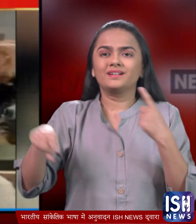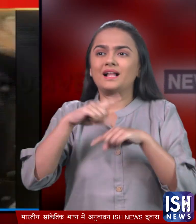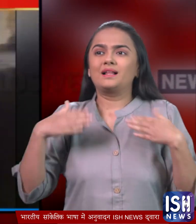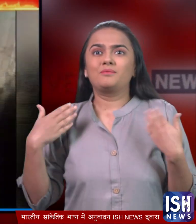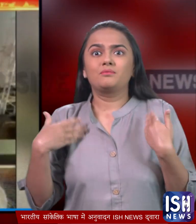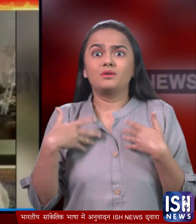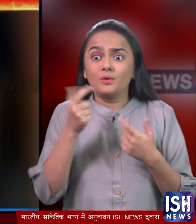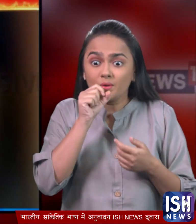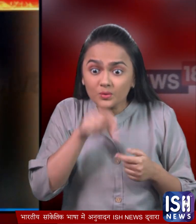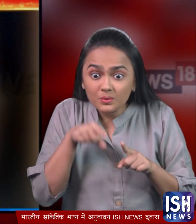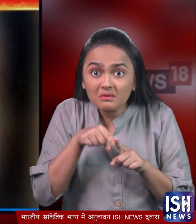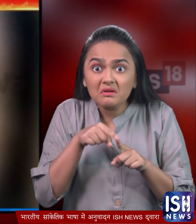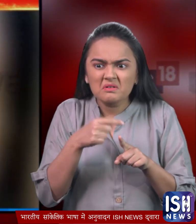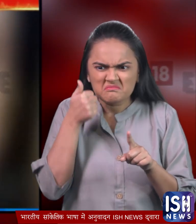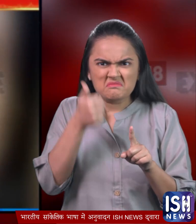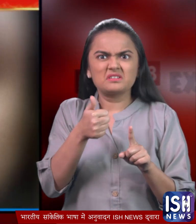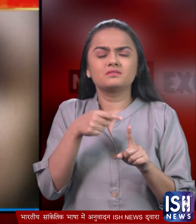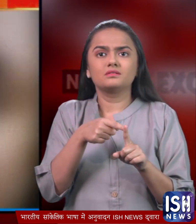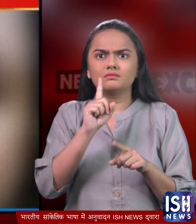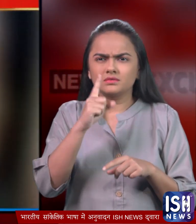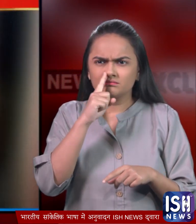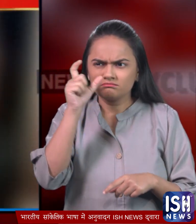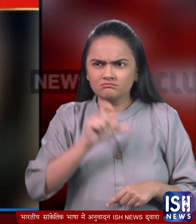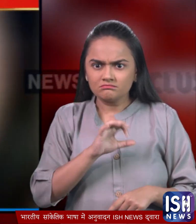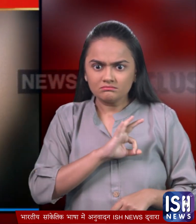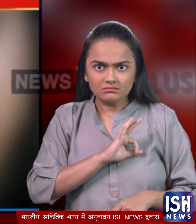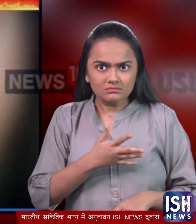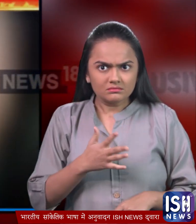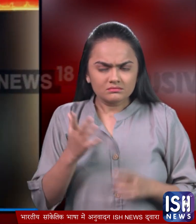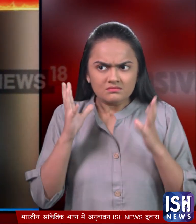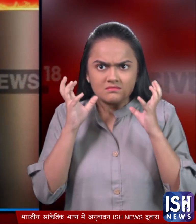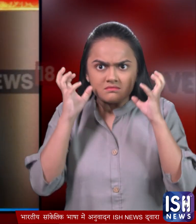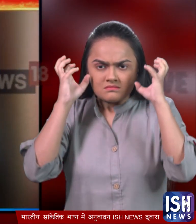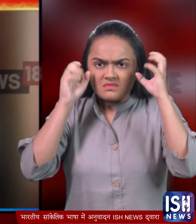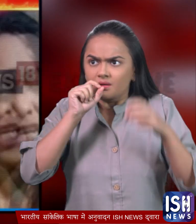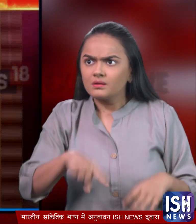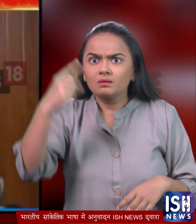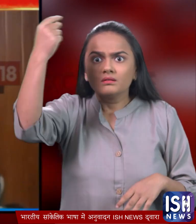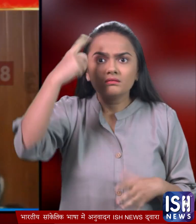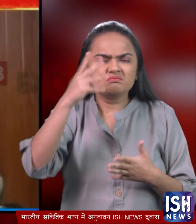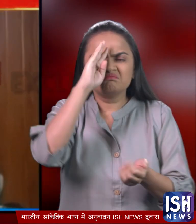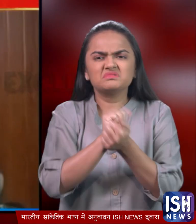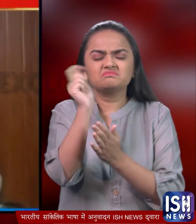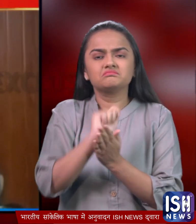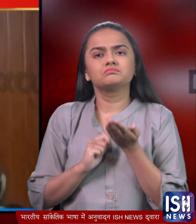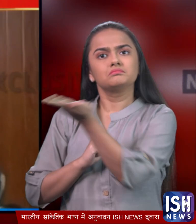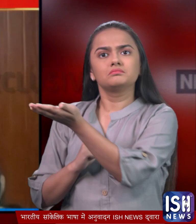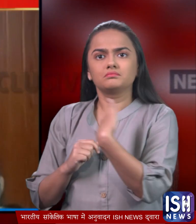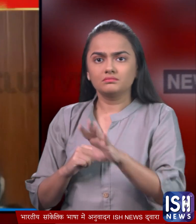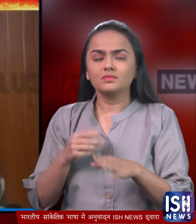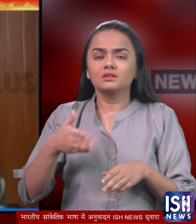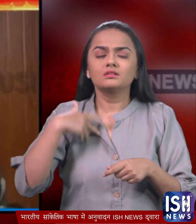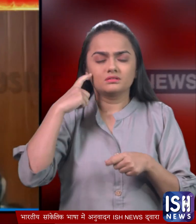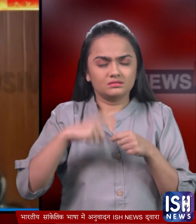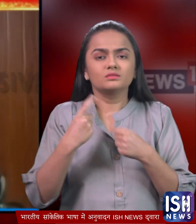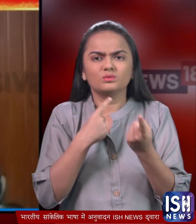थूक में जान है। लेकिन ये तरीका उस महिला को इतना नागवार गुजरा कि उसने पुलिस से इसकी शिकायत कर दी। हम इसकी जांच कर रहे हैं